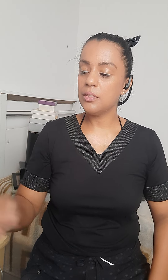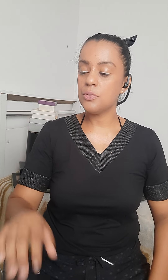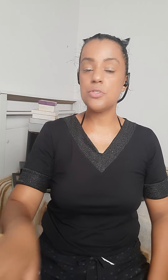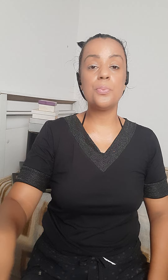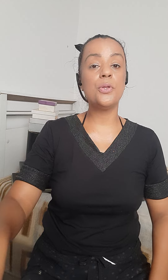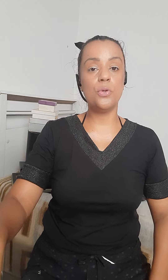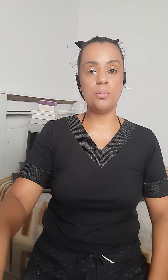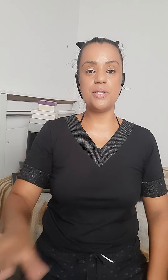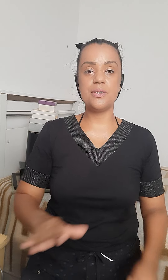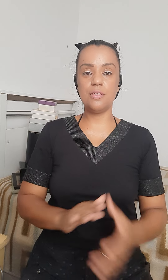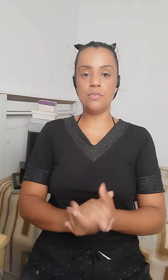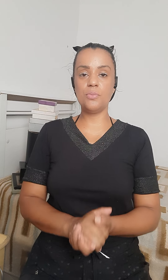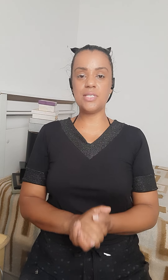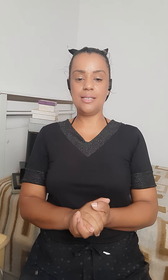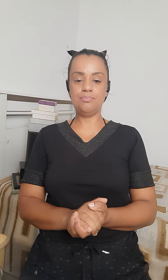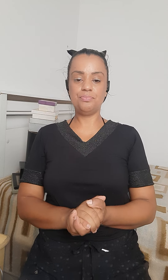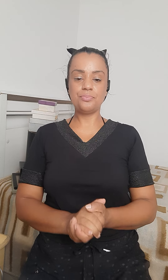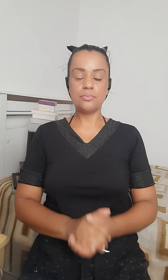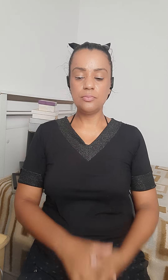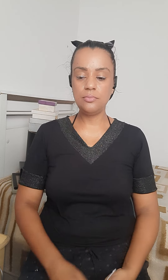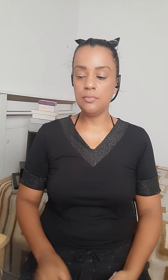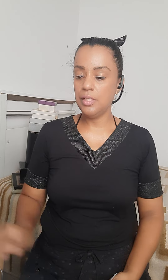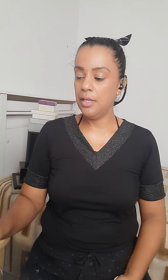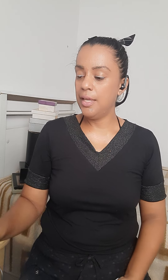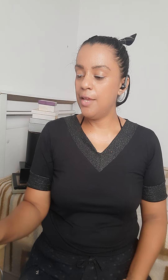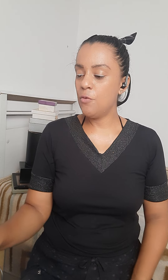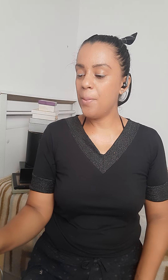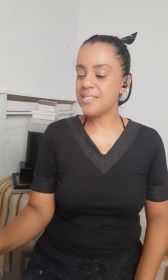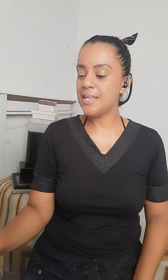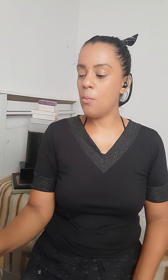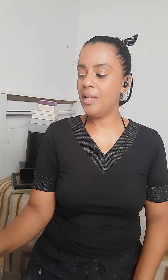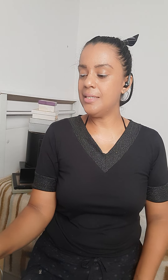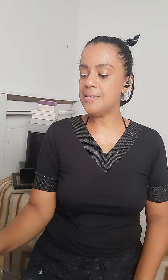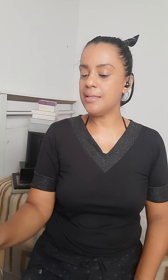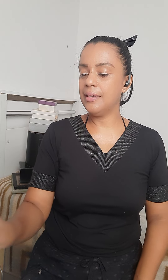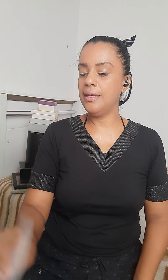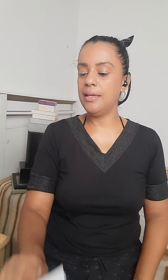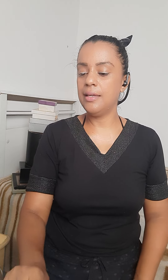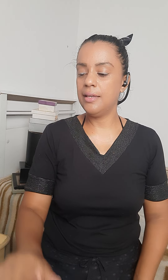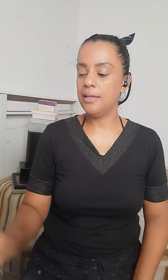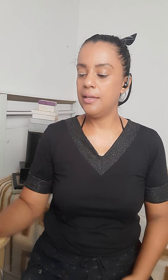Os pronomes. Então vamos lá. Eu vou passar uma lista aqui.